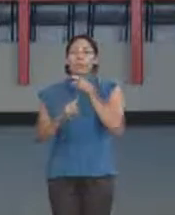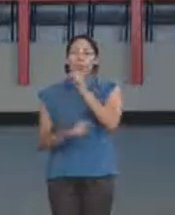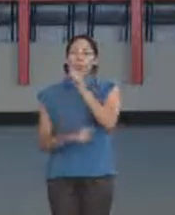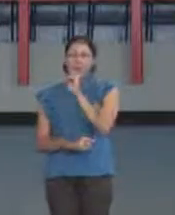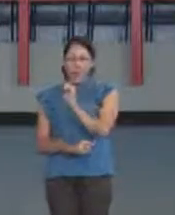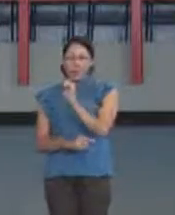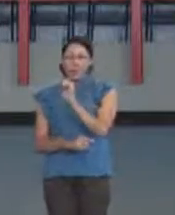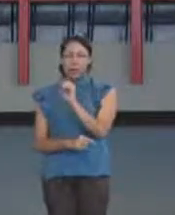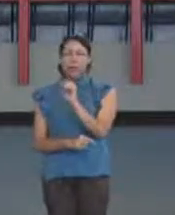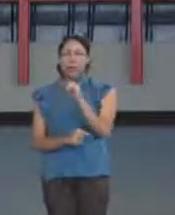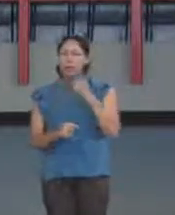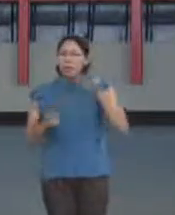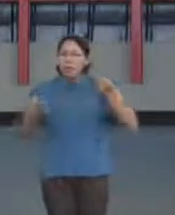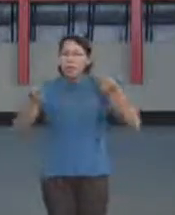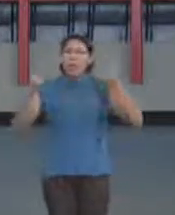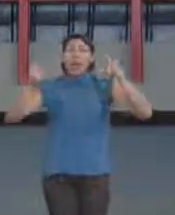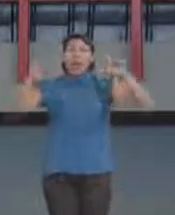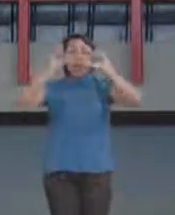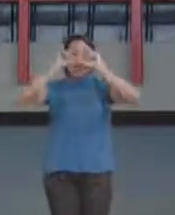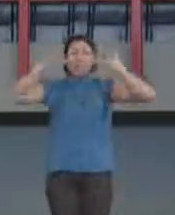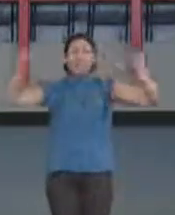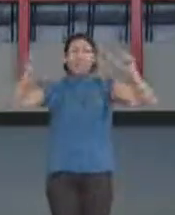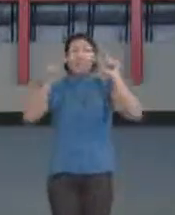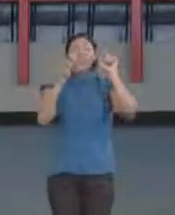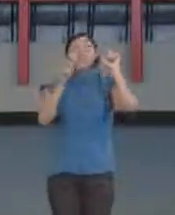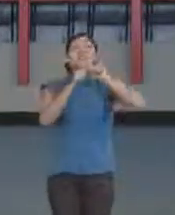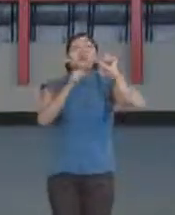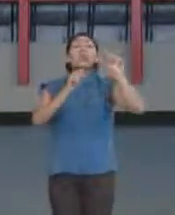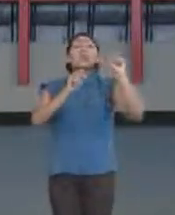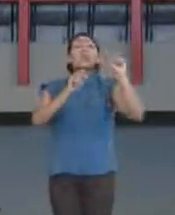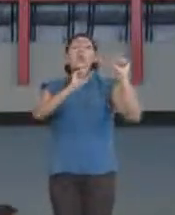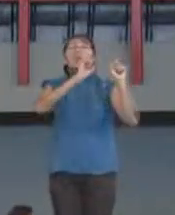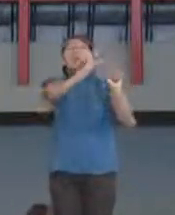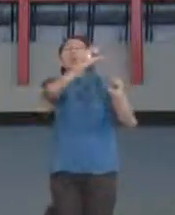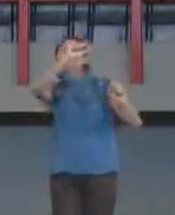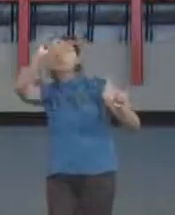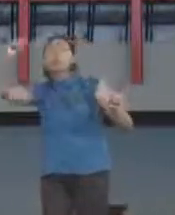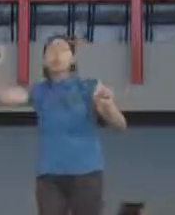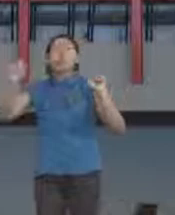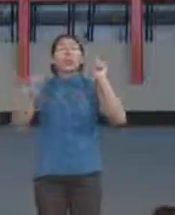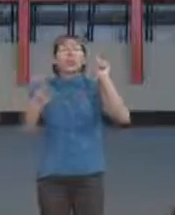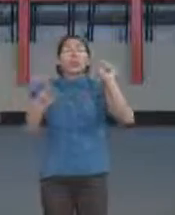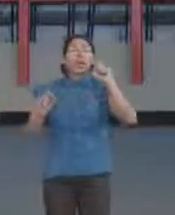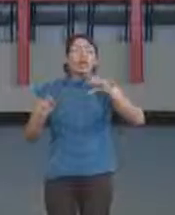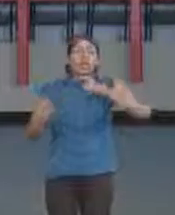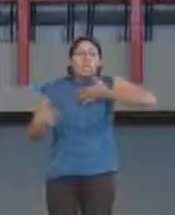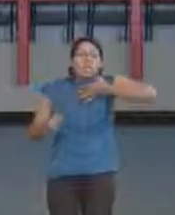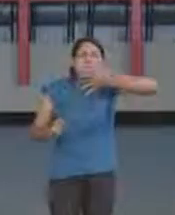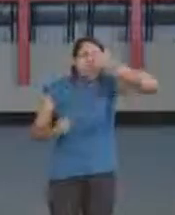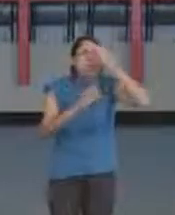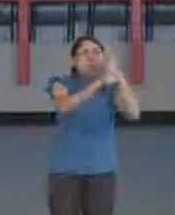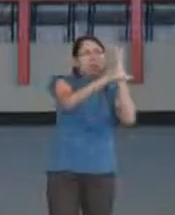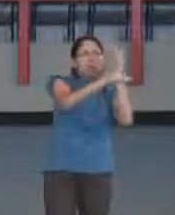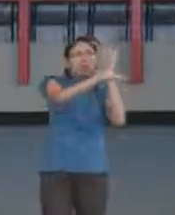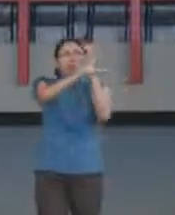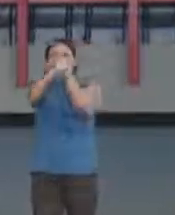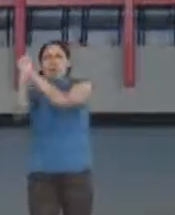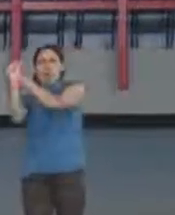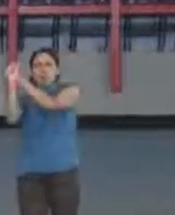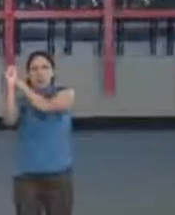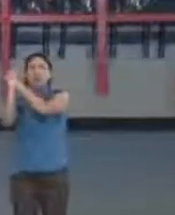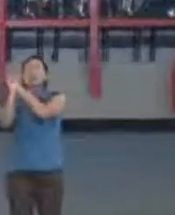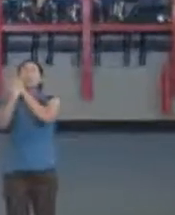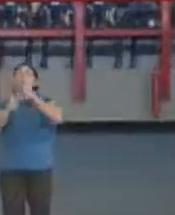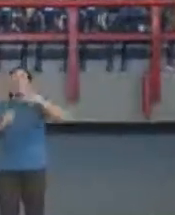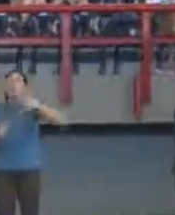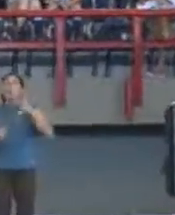fiz nessa barra superior aí? Eu somei todas as velocidades. Para quem não